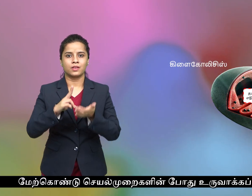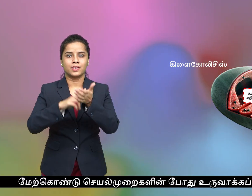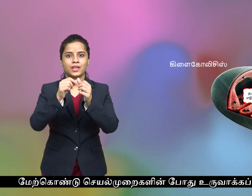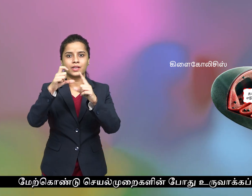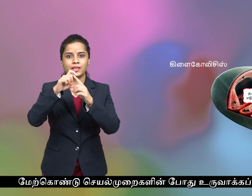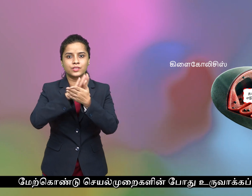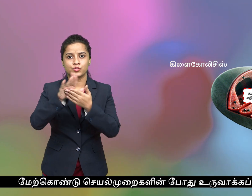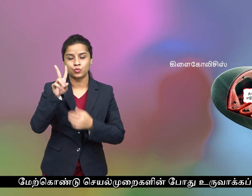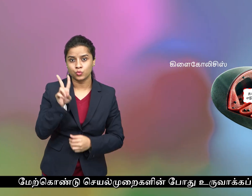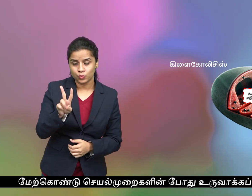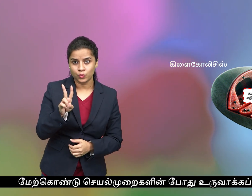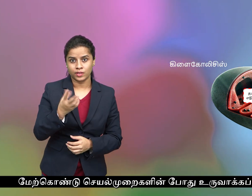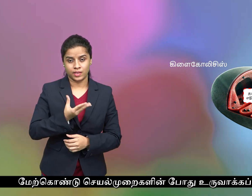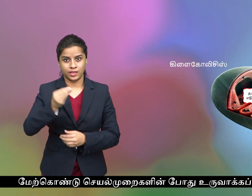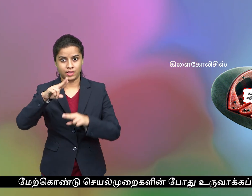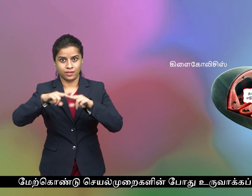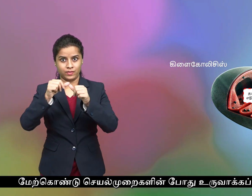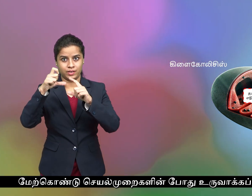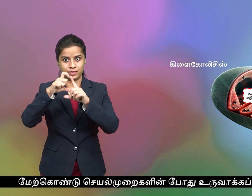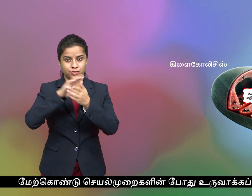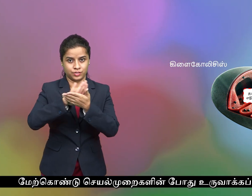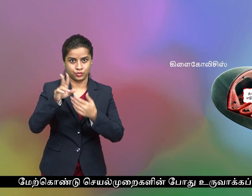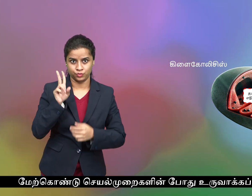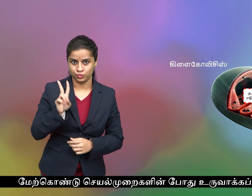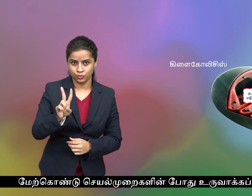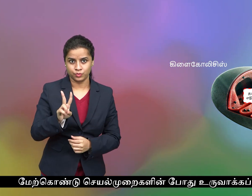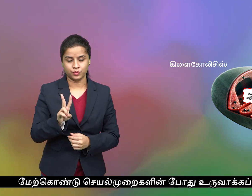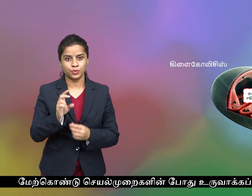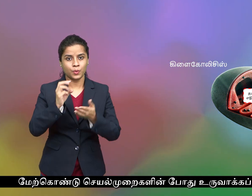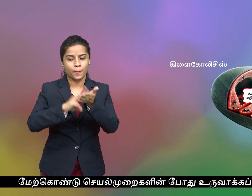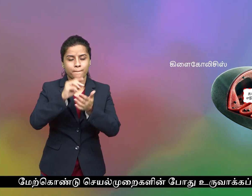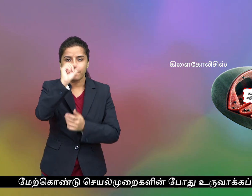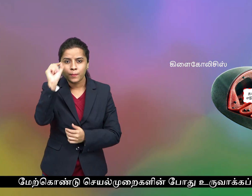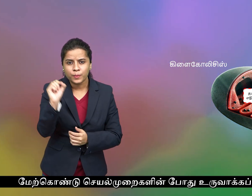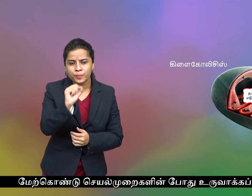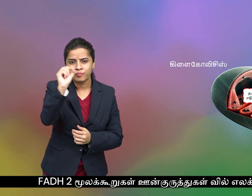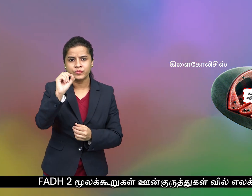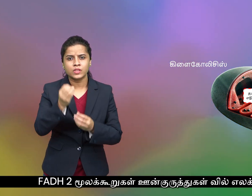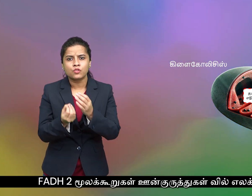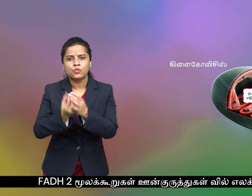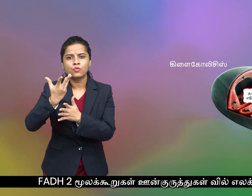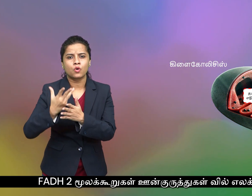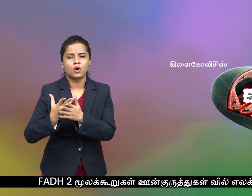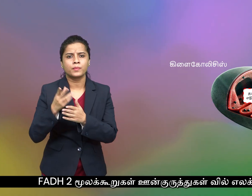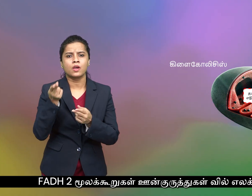மேற்கொண்ட செயல்முறைகளின் பொது உருவாக்கப்பட்ட NADH2 மற்றும் FADH2